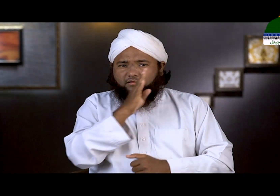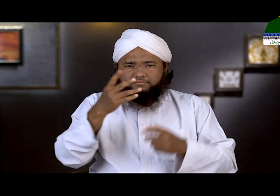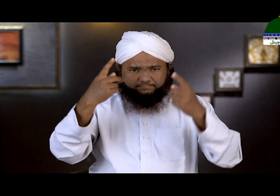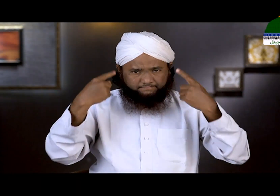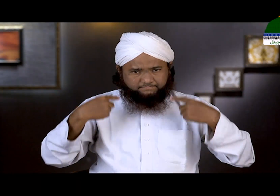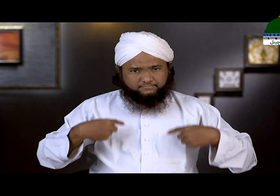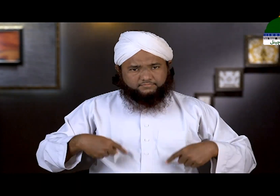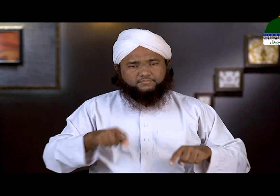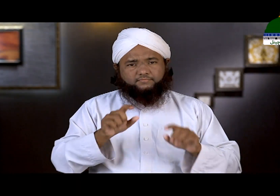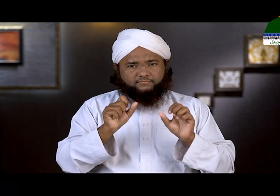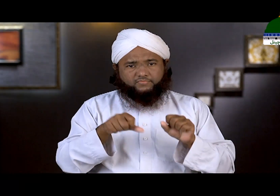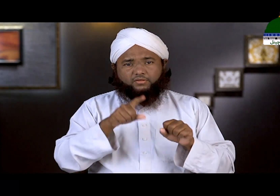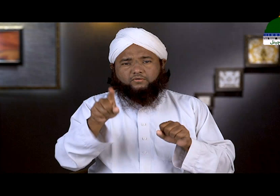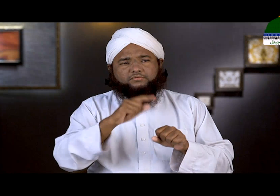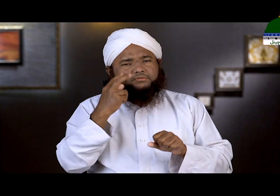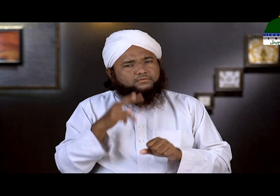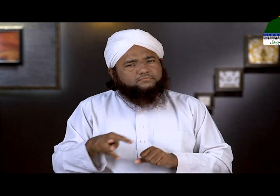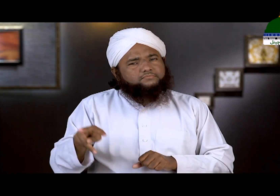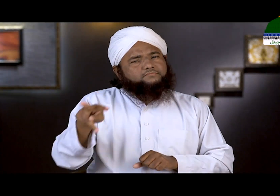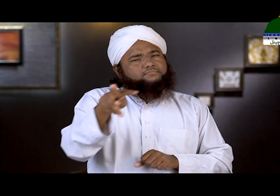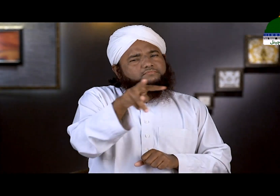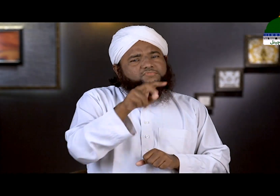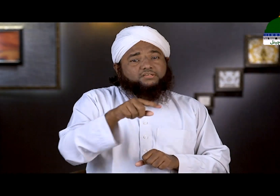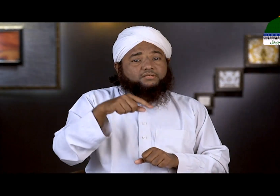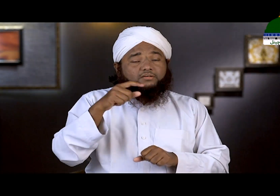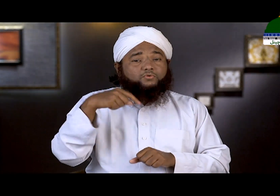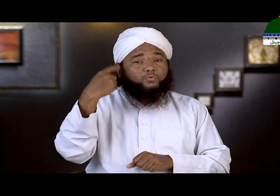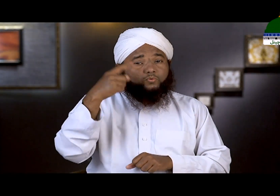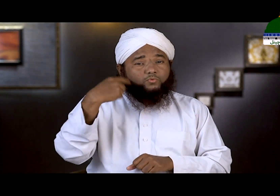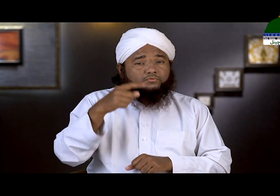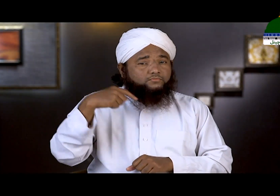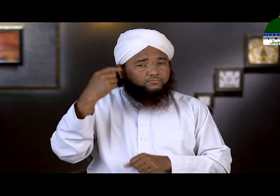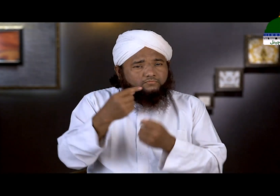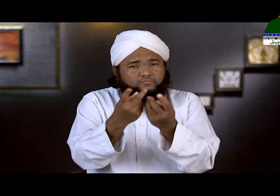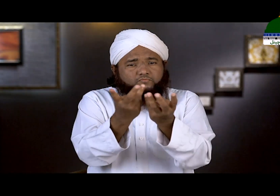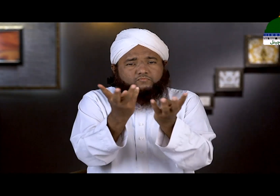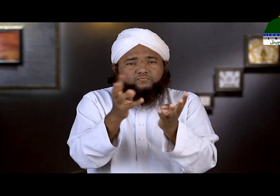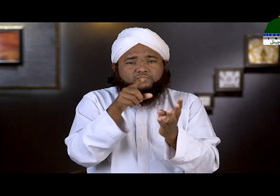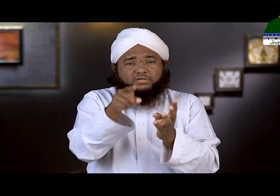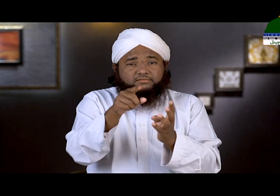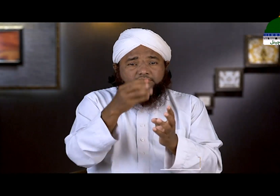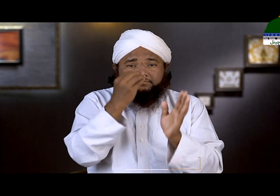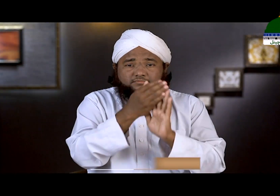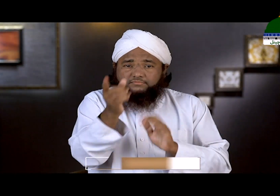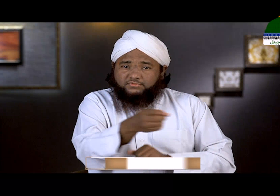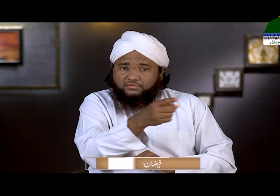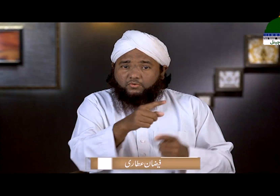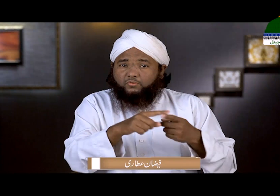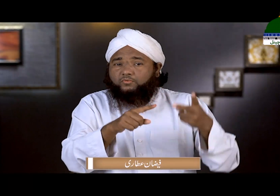عرش الہی کے سائے میں تشریف فرما ہوں گے اور دیکھ رہے ہوں گے کہ ان کی اولاد میں سے کس کس کو جنت میں لے جایا جاتا